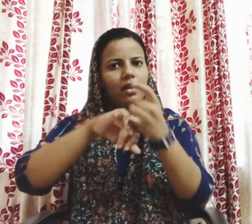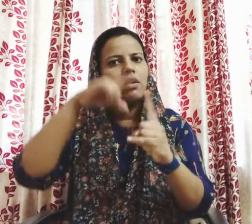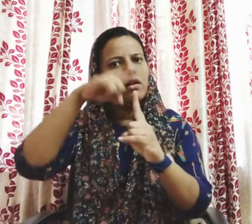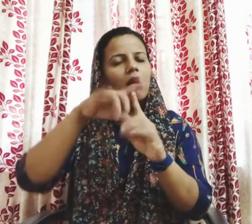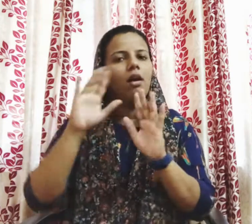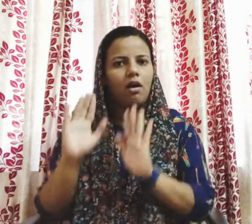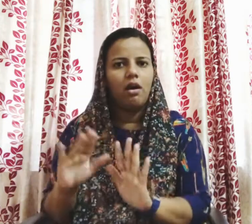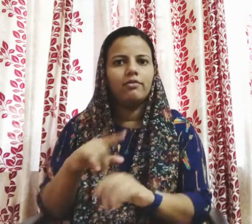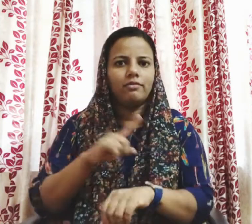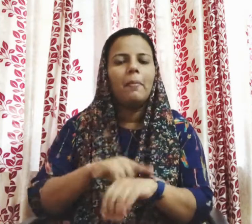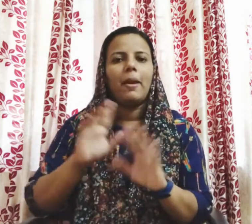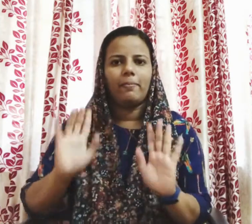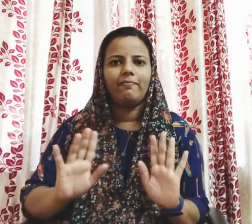എടുക്കേണ്ട സമയം റെസ്റ്റ് എടുക്കുവാനും, അല്ലെങ്കിൽ